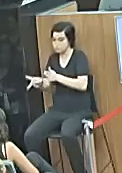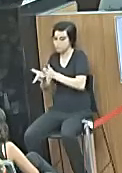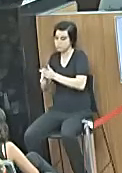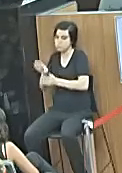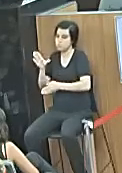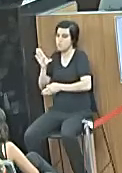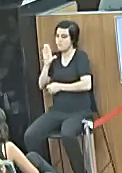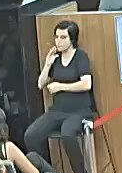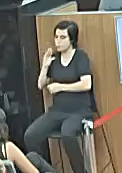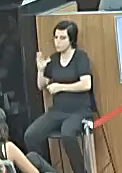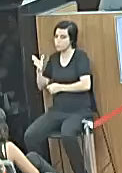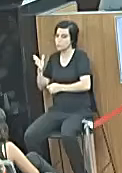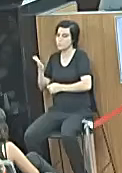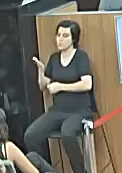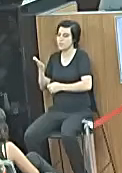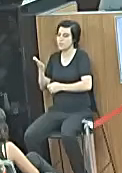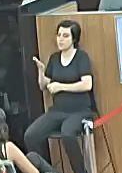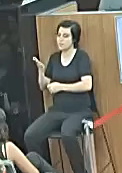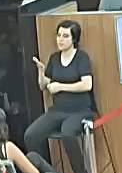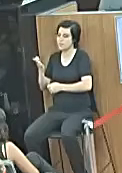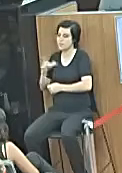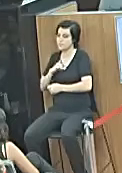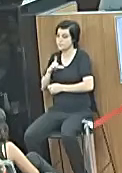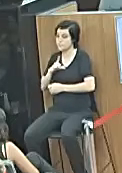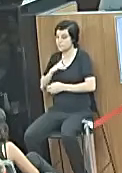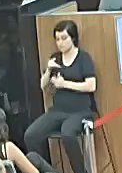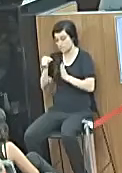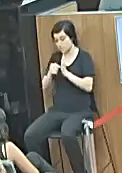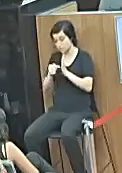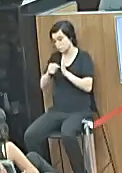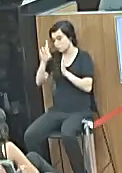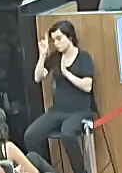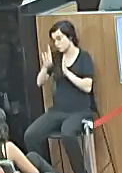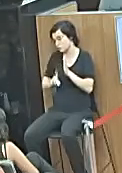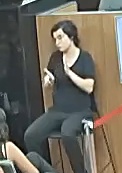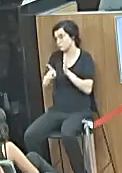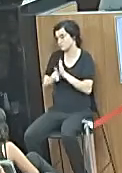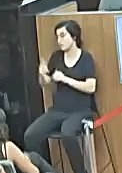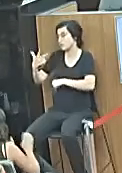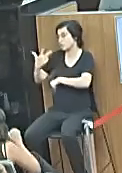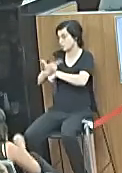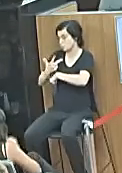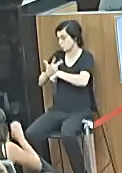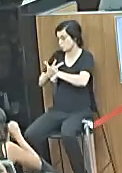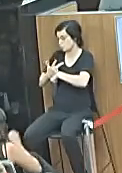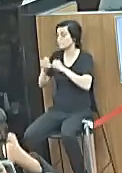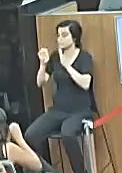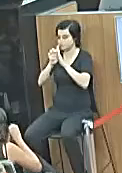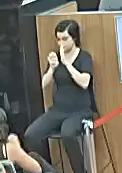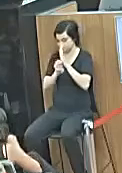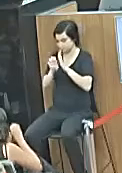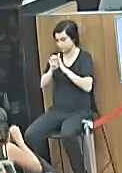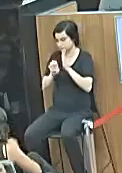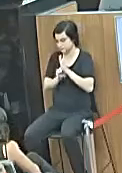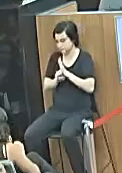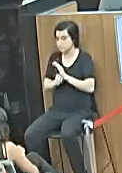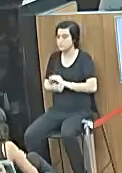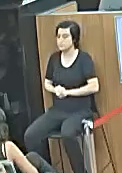na ampliação das diretrizes do estatuto do idoso no âmbito da ação 4109